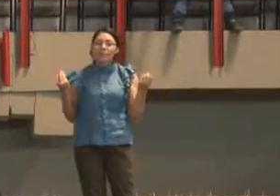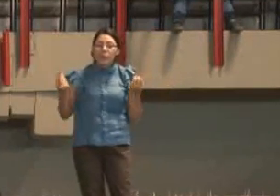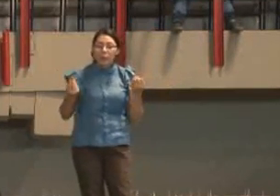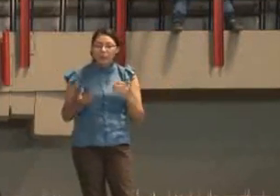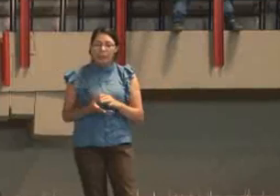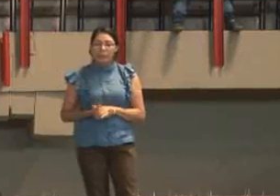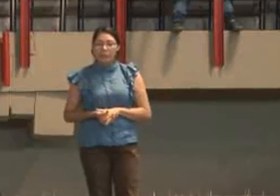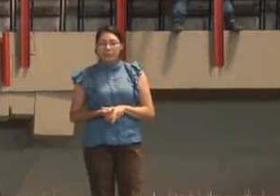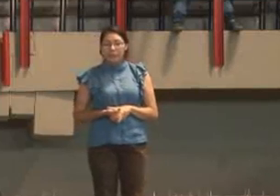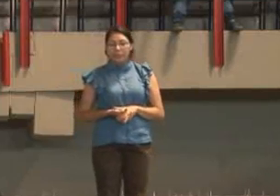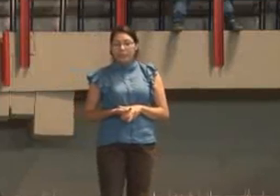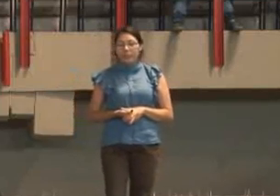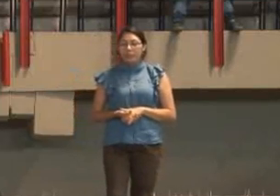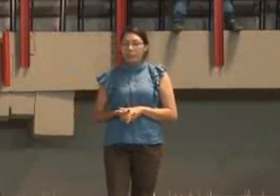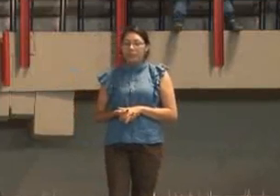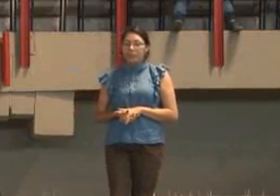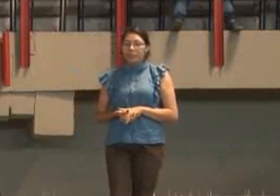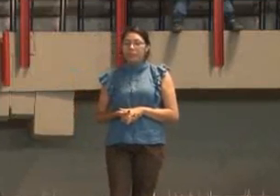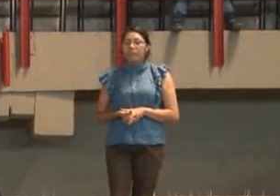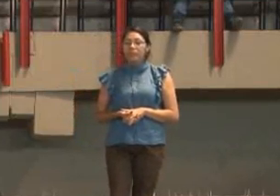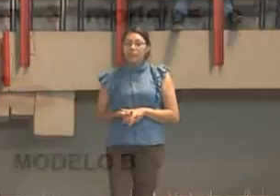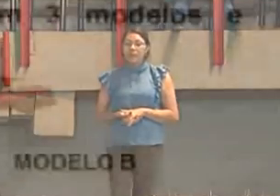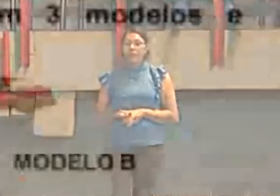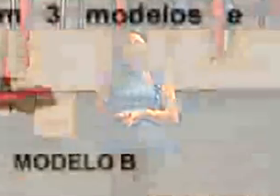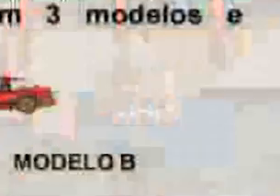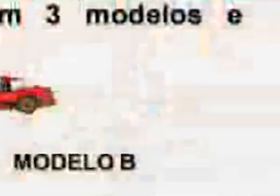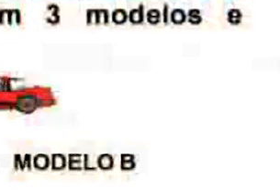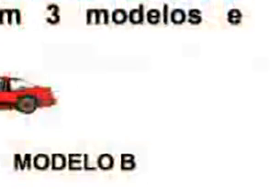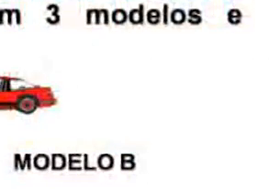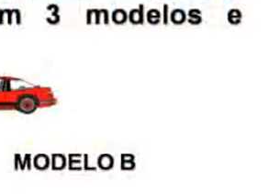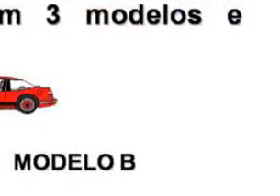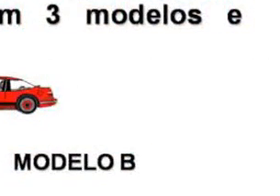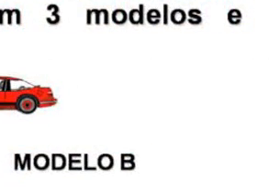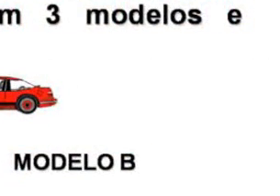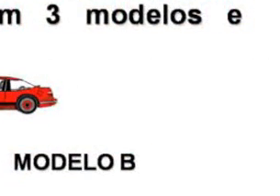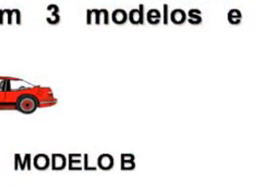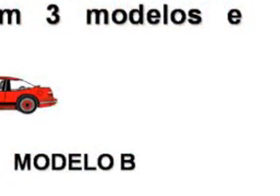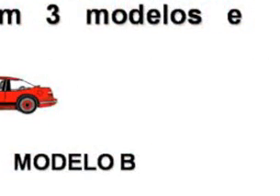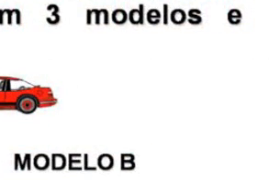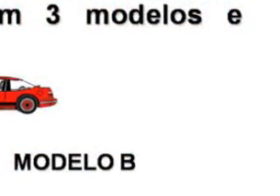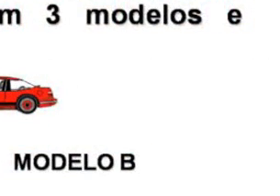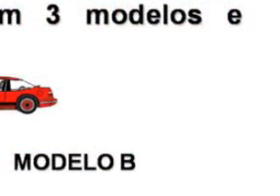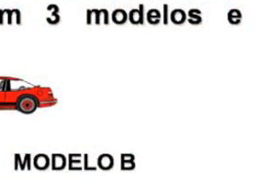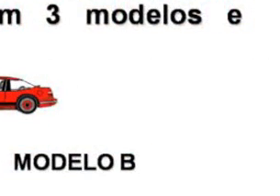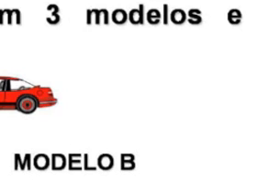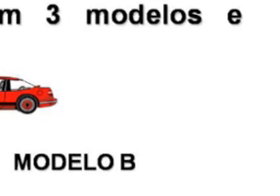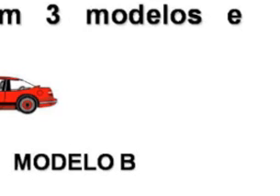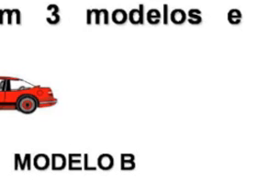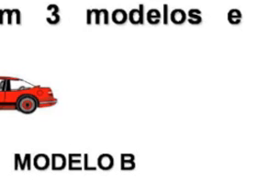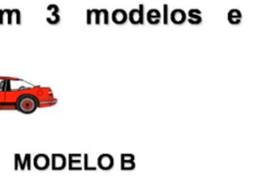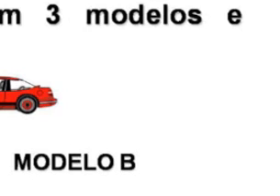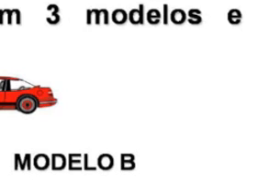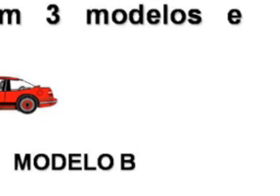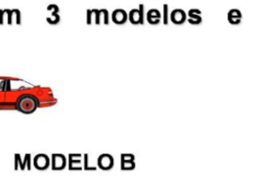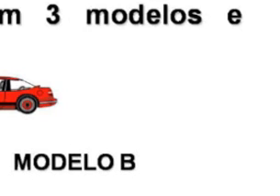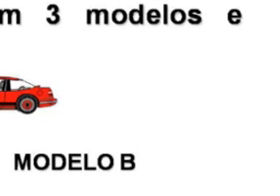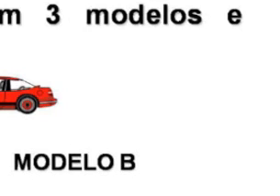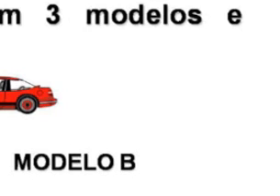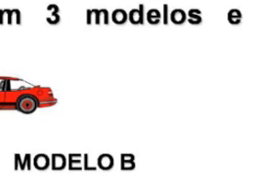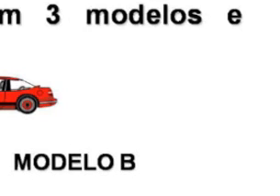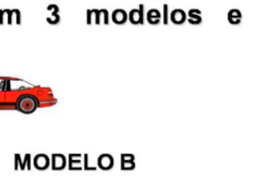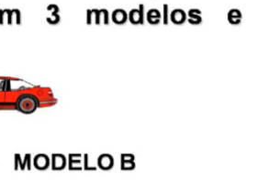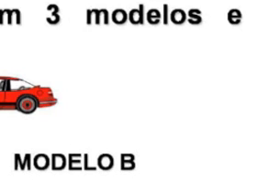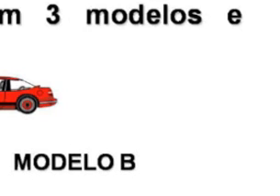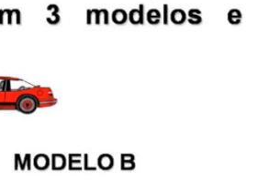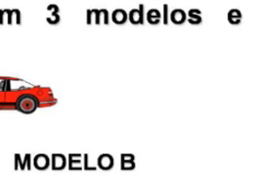tá bom? Bem, presta atenção nessa pergunta aqui, ó. A pergunta é o seguinte: quantos carros distintos, quer dizer,